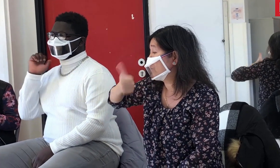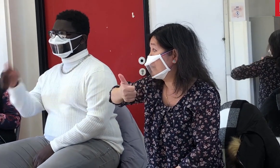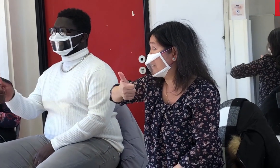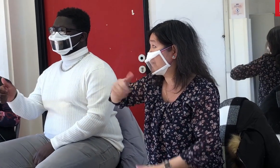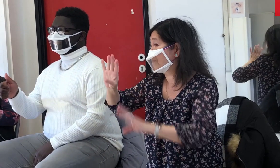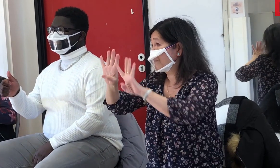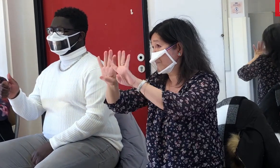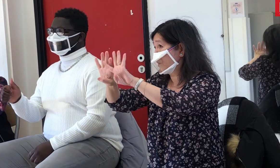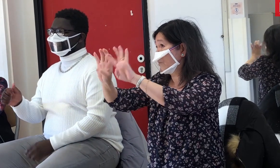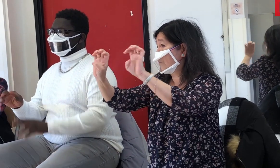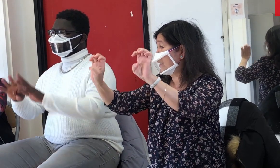Demain. Week-end.